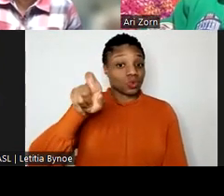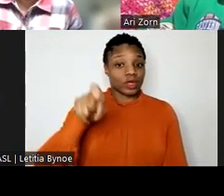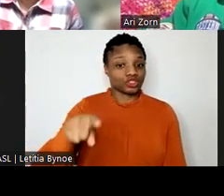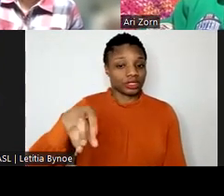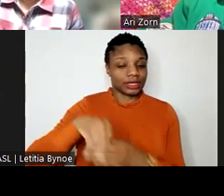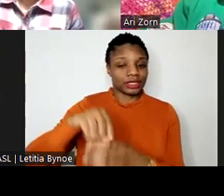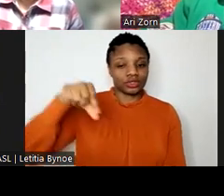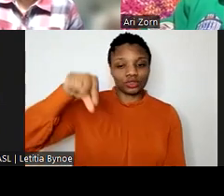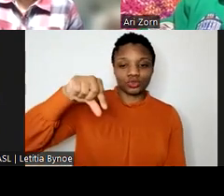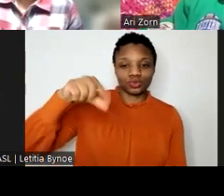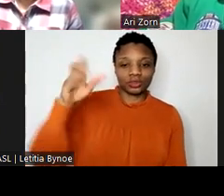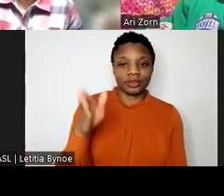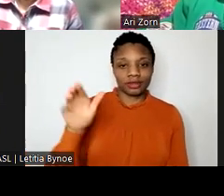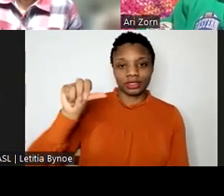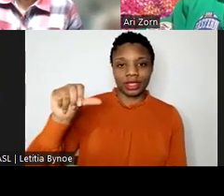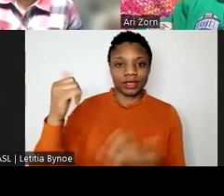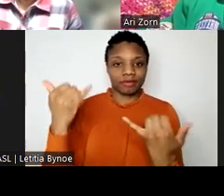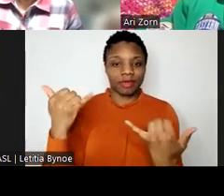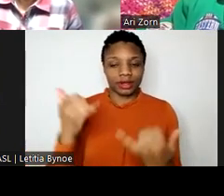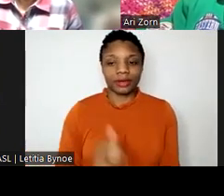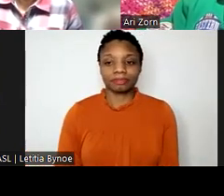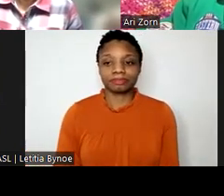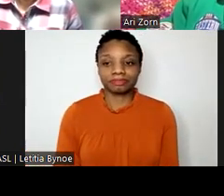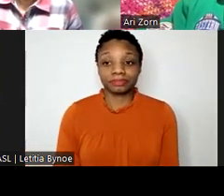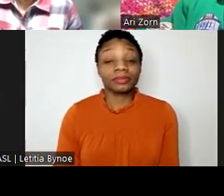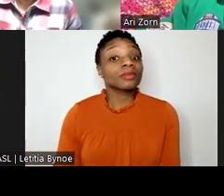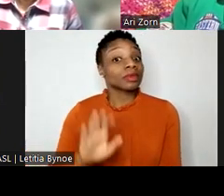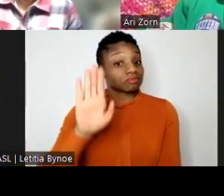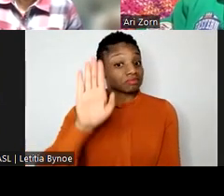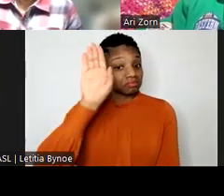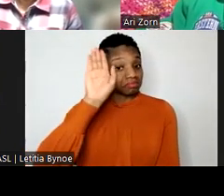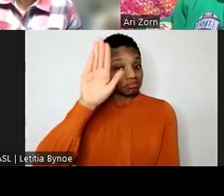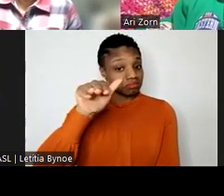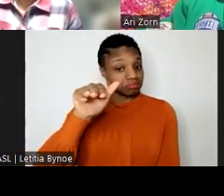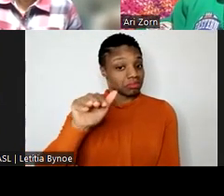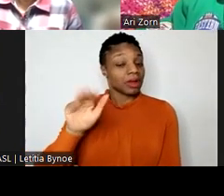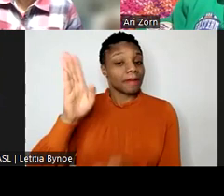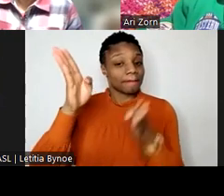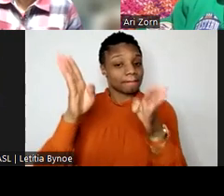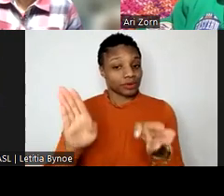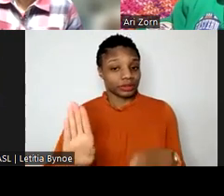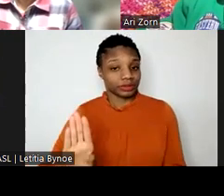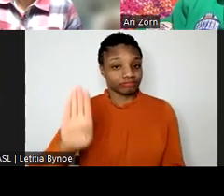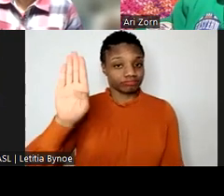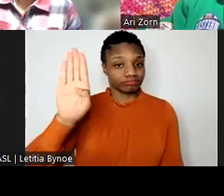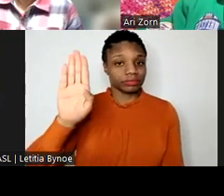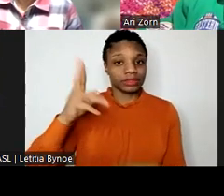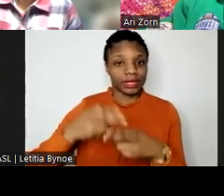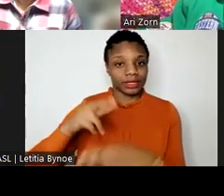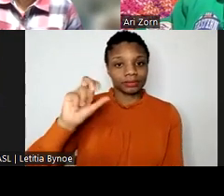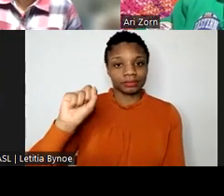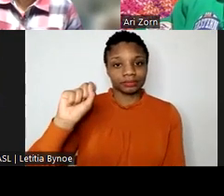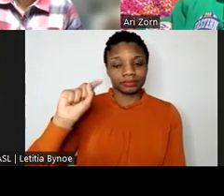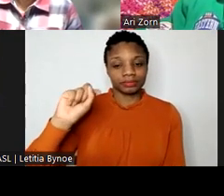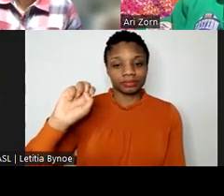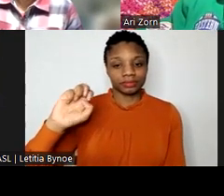a la pregunta eh Hay muchas envejecientes o personas mayores de 60 años que están en el área